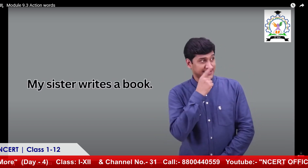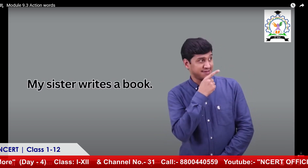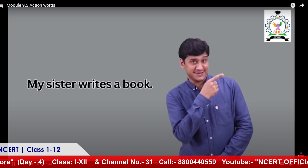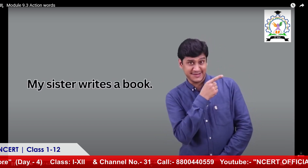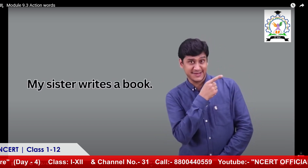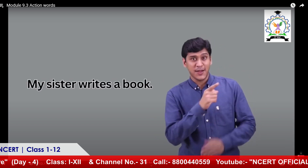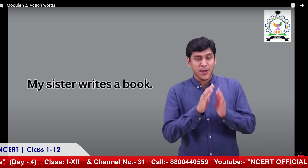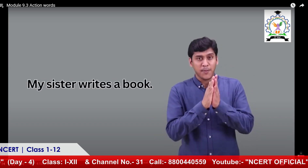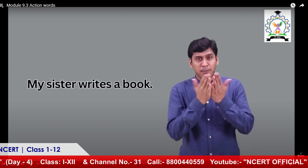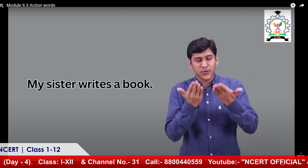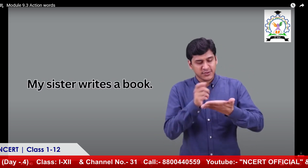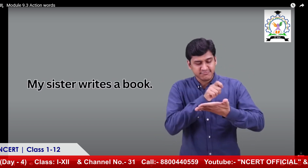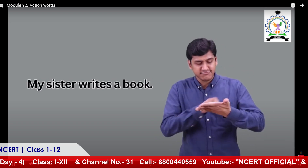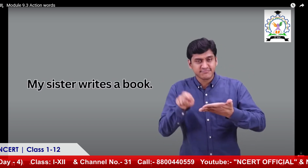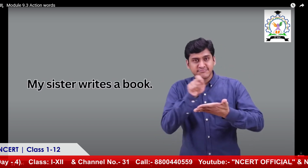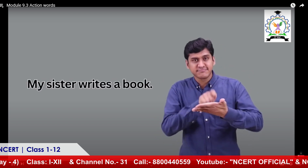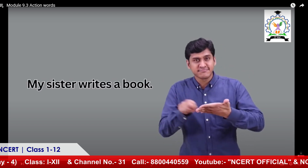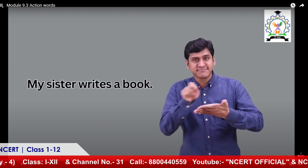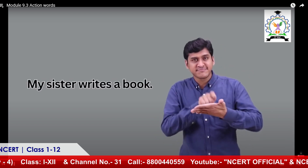मेरी बहन बुक लिखती है।